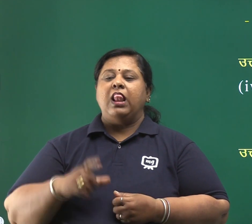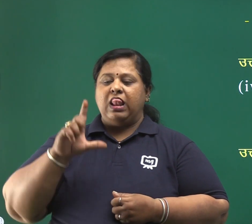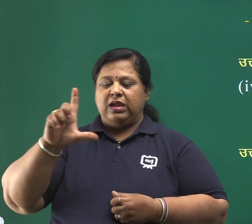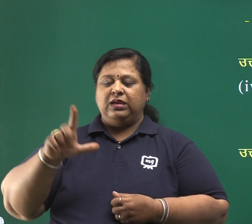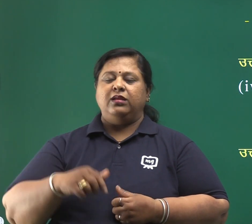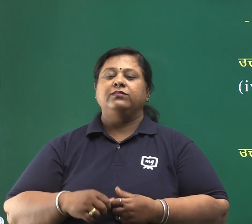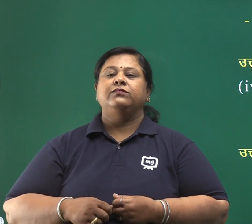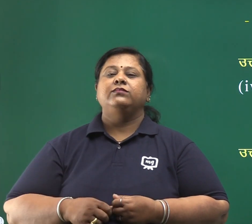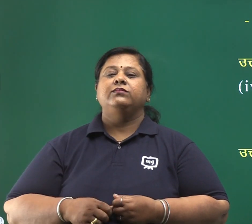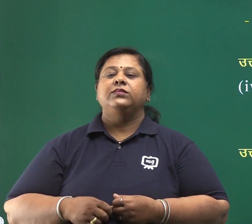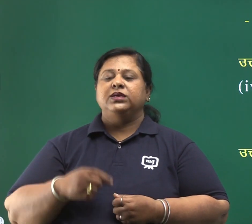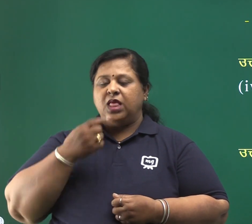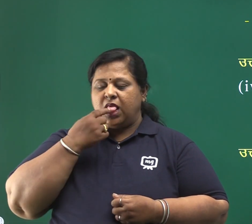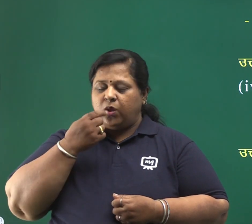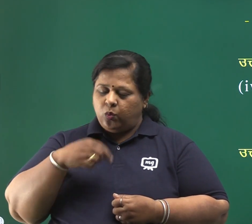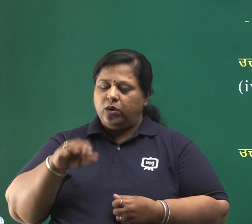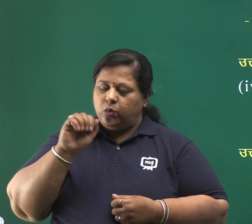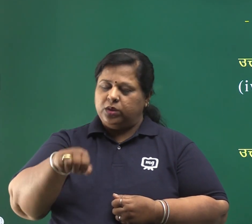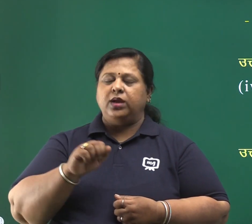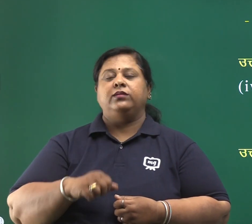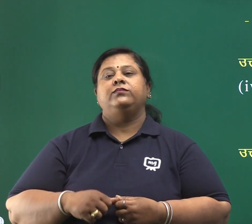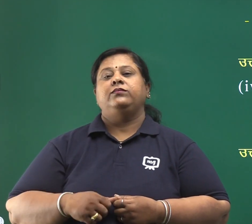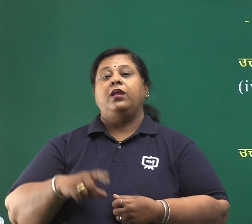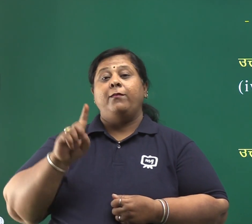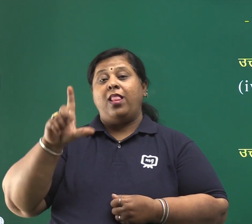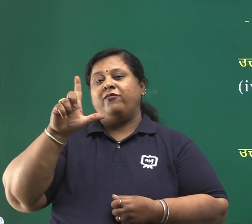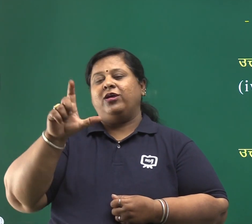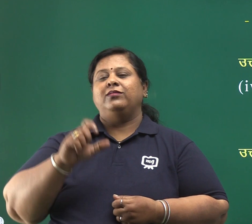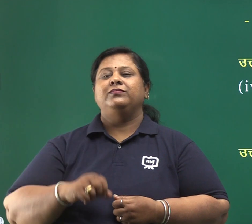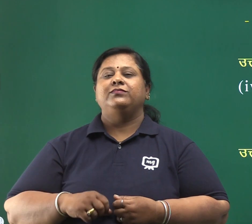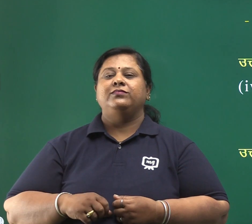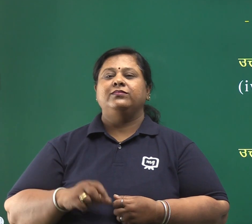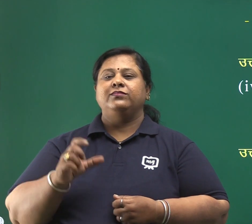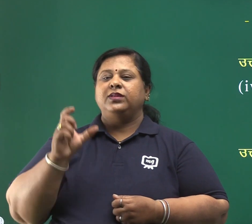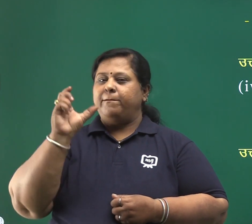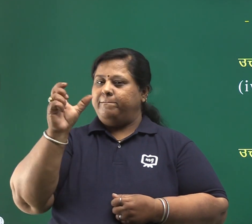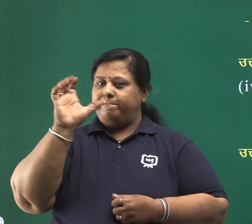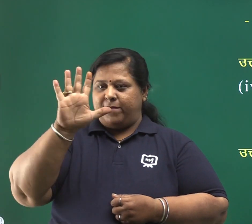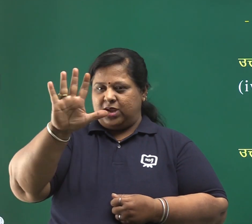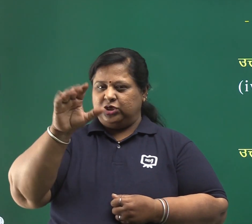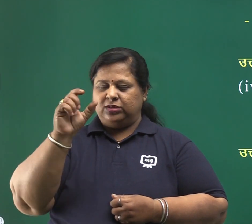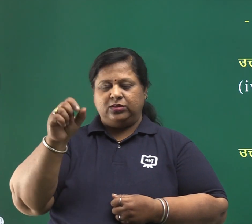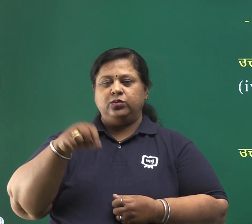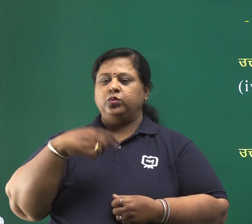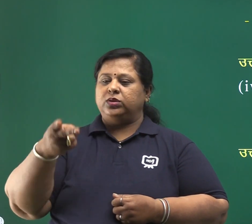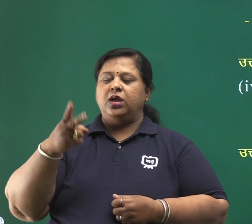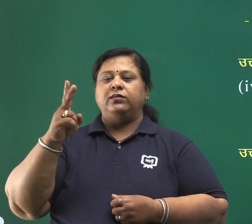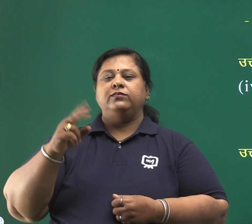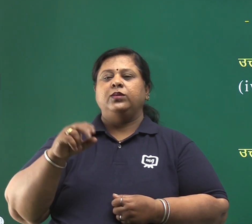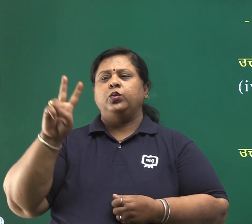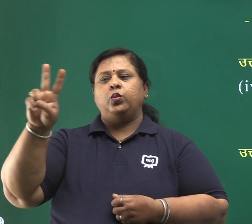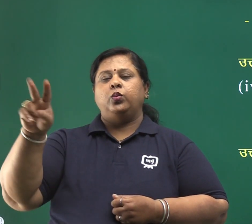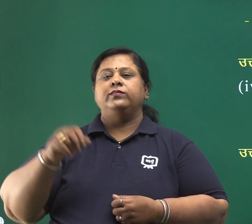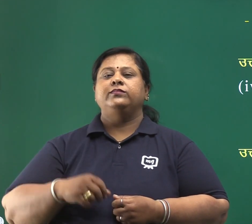लीटर खून होता है। पहला विकल्प 5 या दूसरा